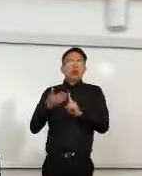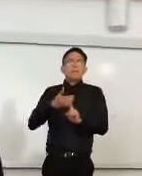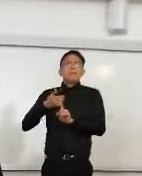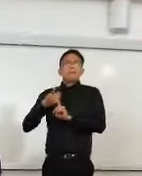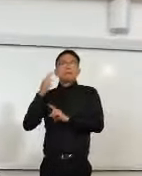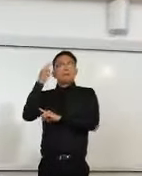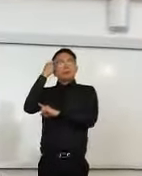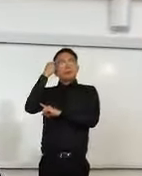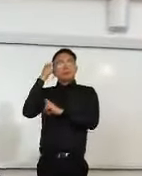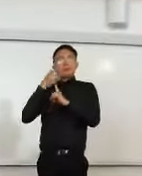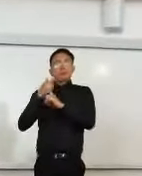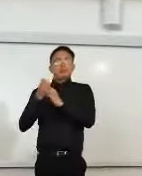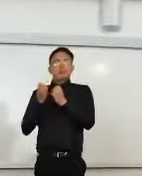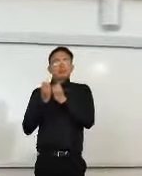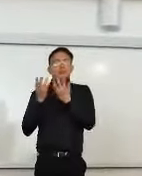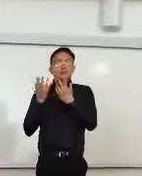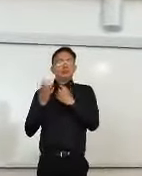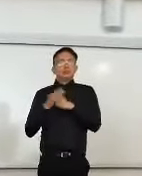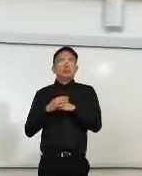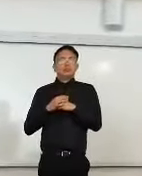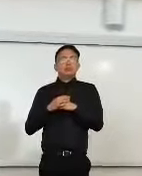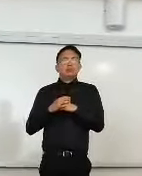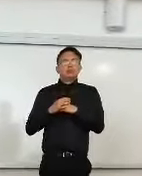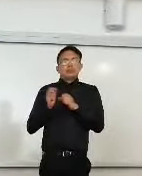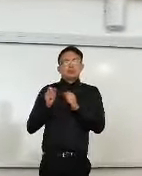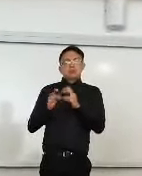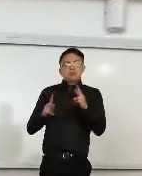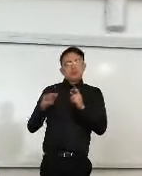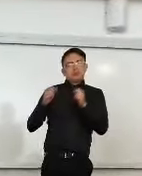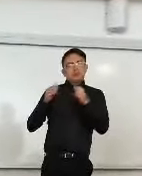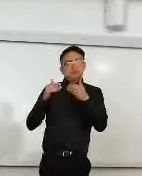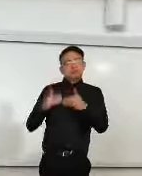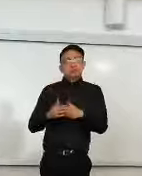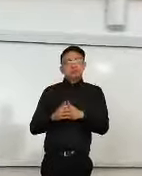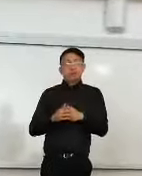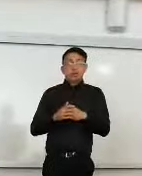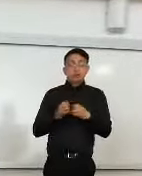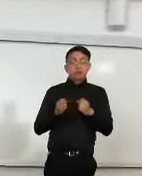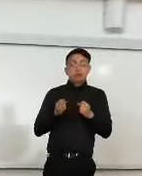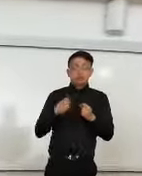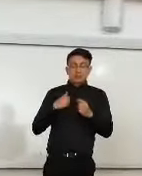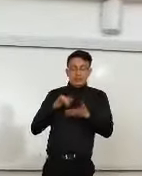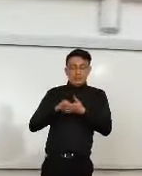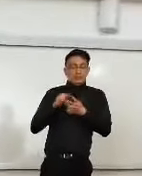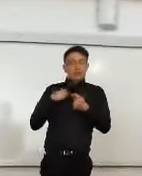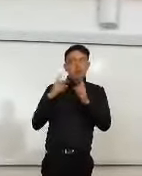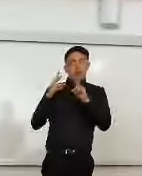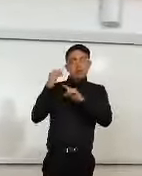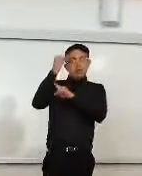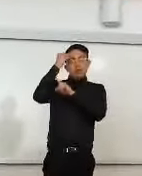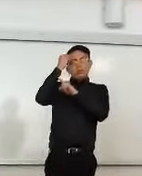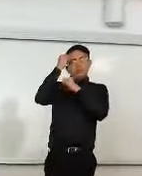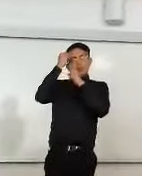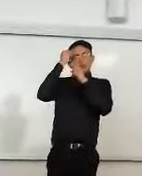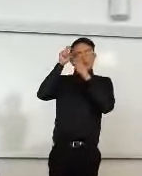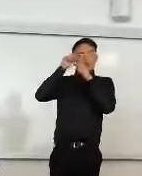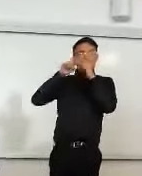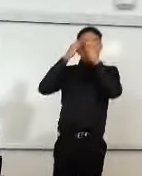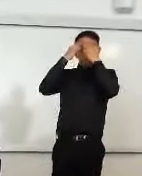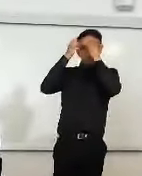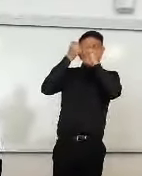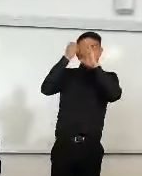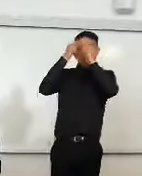y financieros y civiles y económicos de las personas con discapacidad, es romper eso, ¿no? Romper esa parte, ese